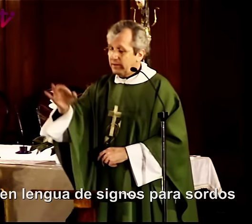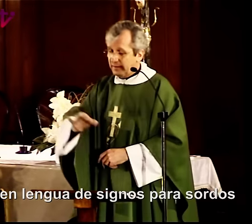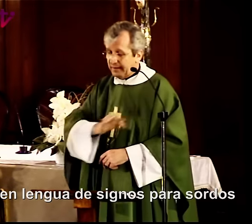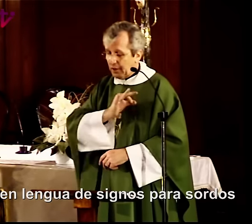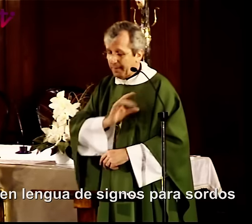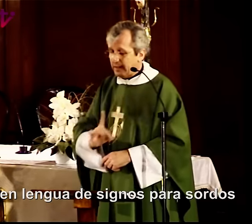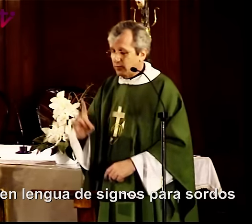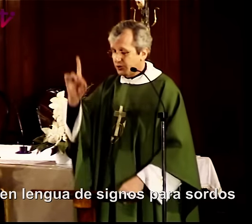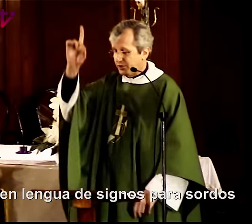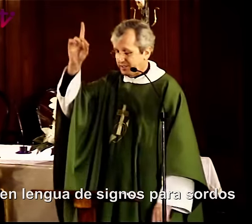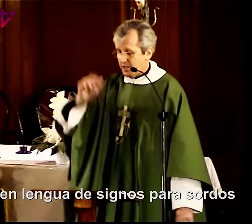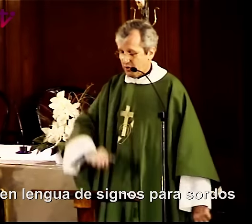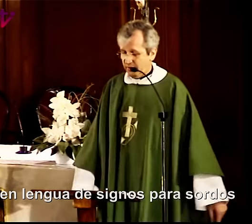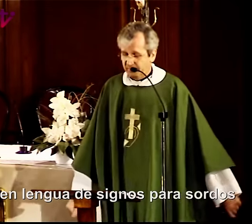te lo pedimos, Señor.